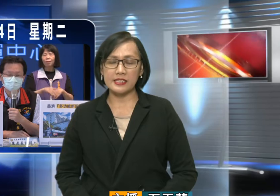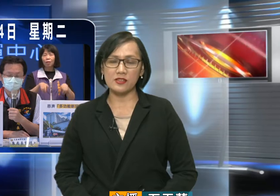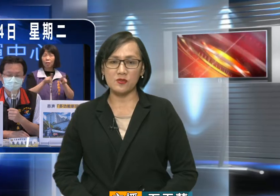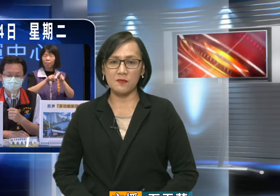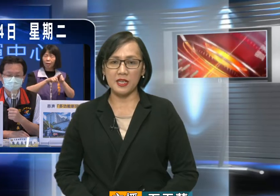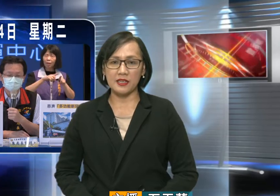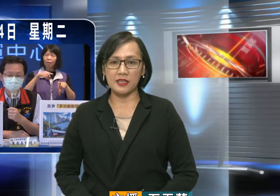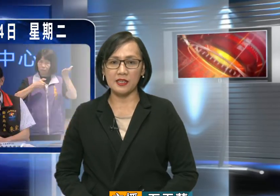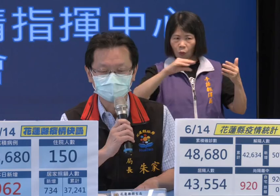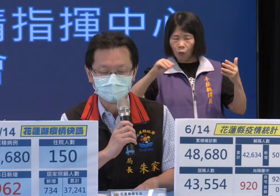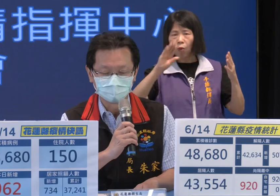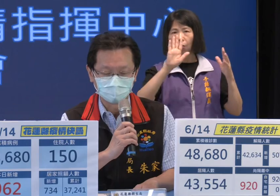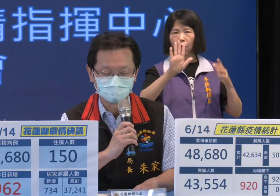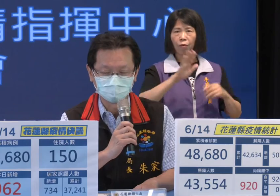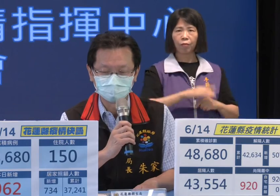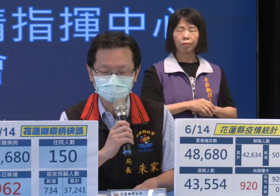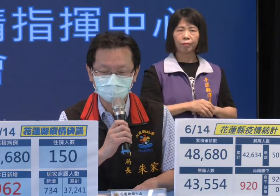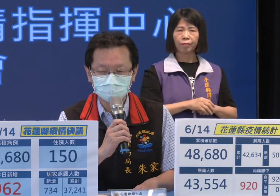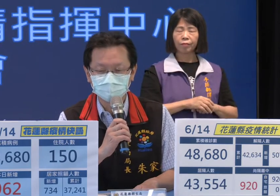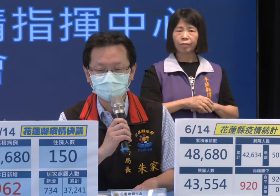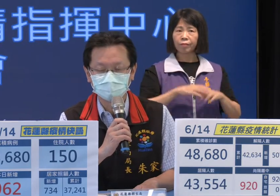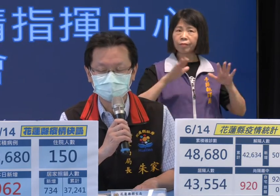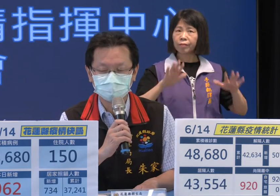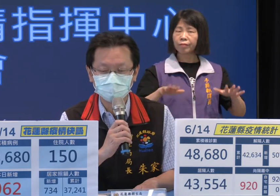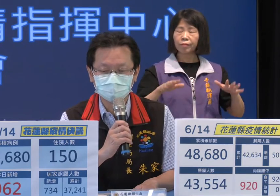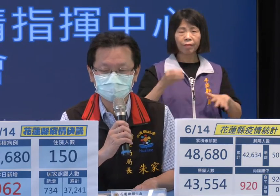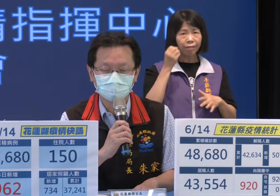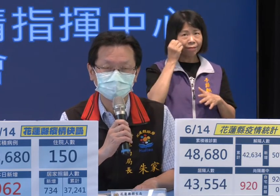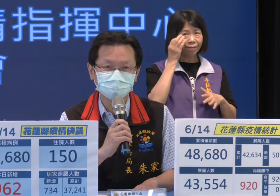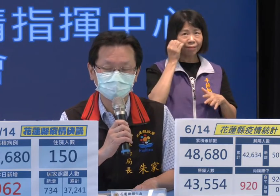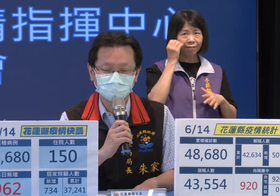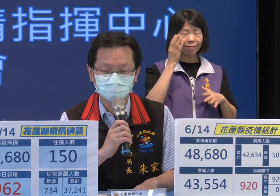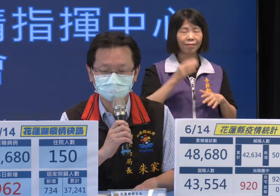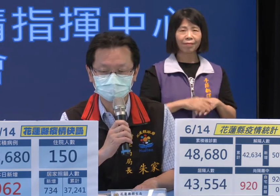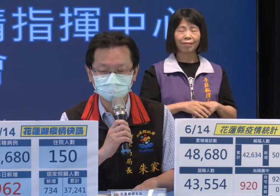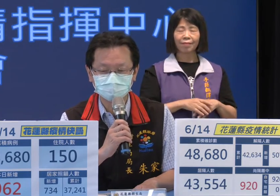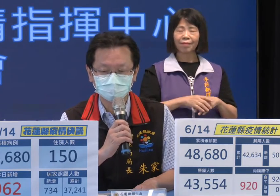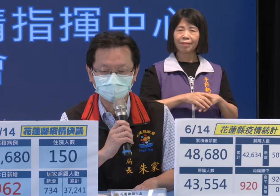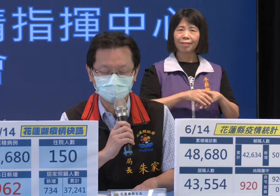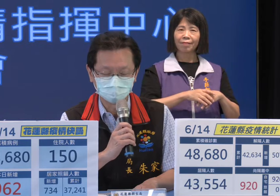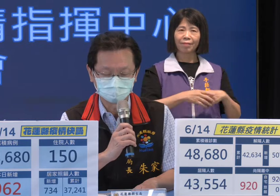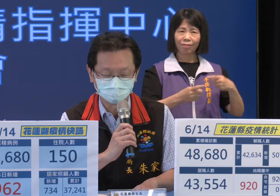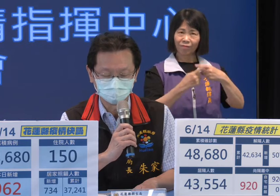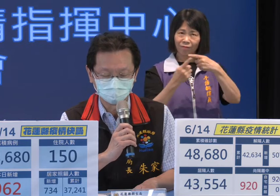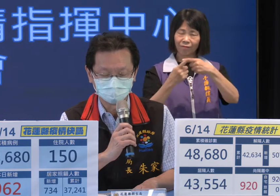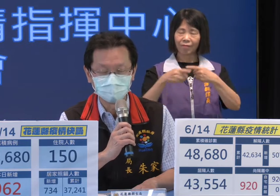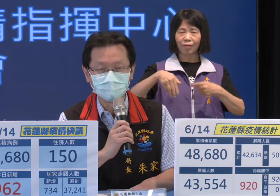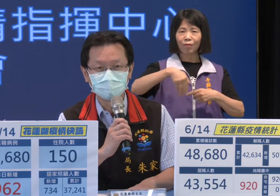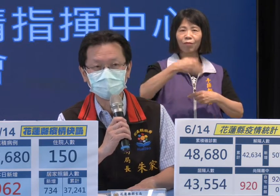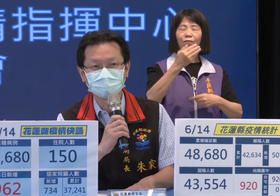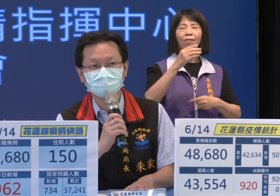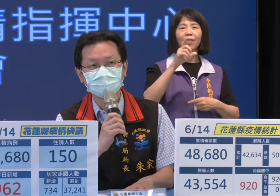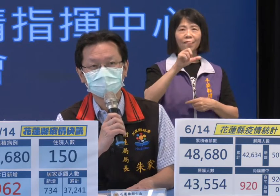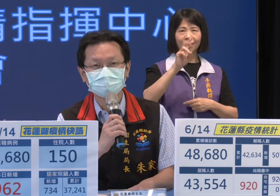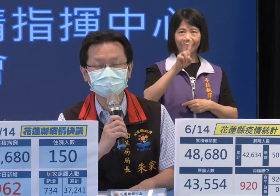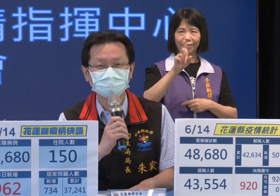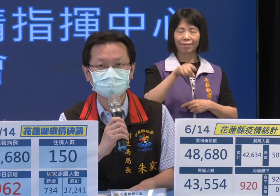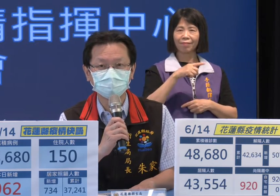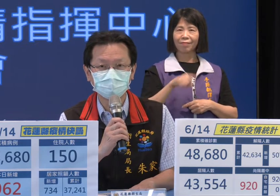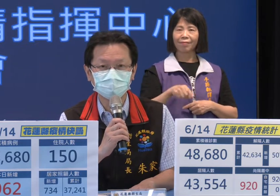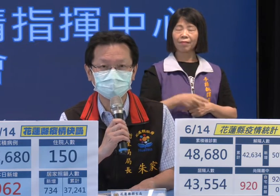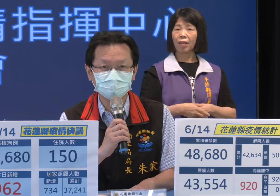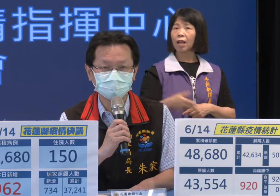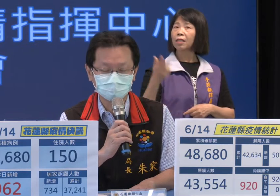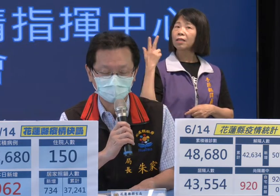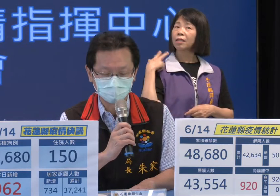来进行说明。 那本县呢，今天的确诊人数是962人，一样的，跟上